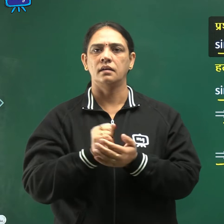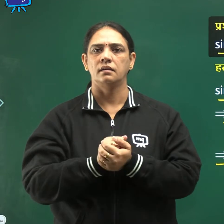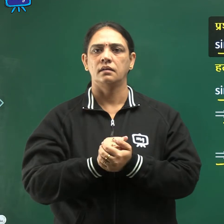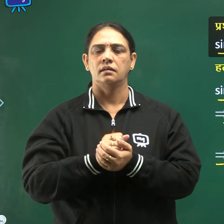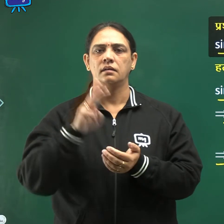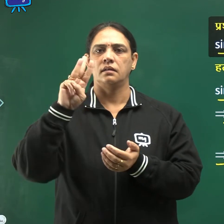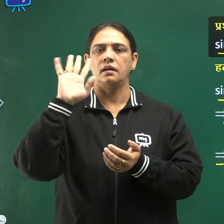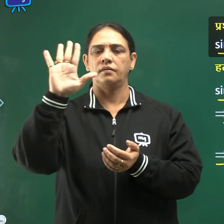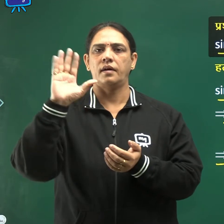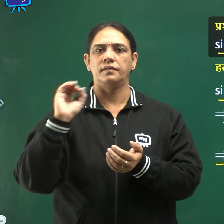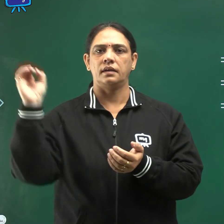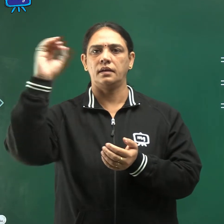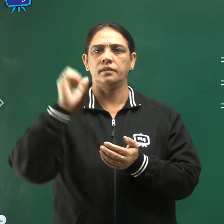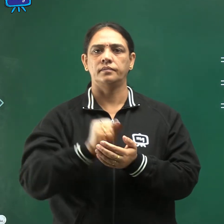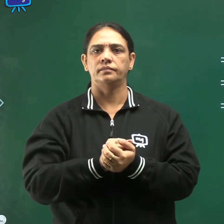35 डिग्री।